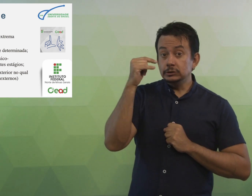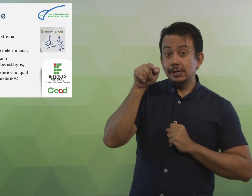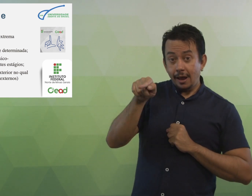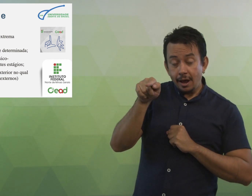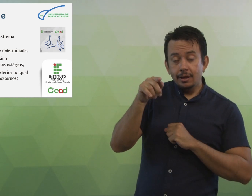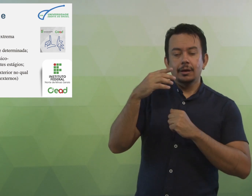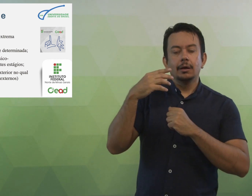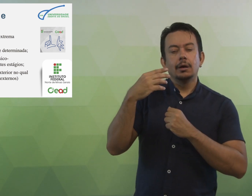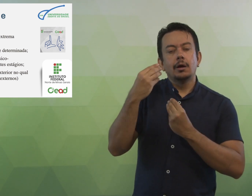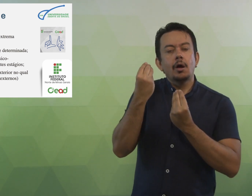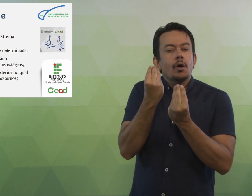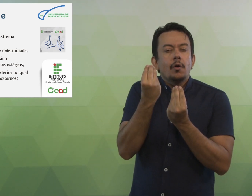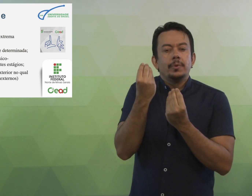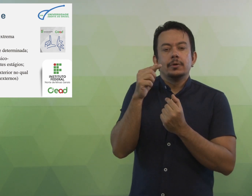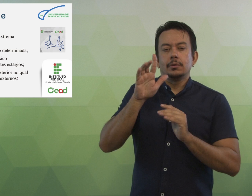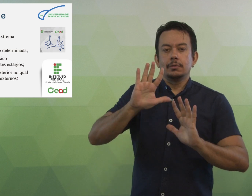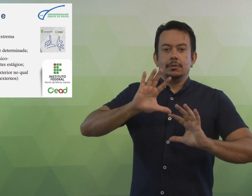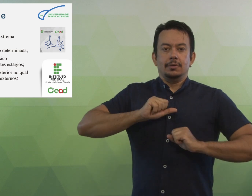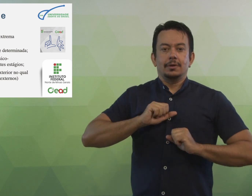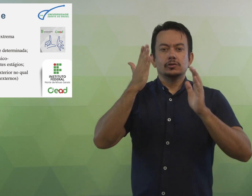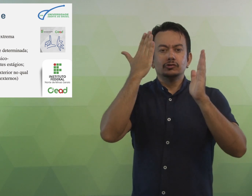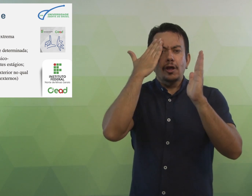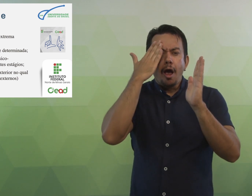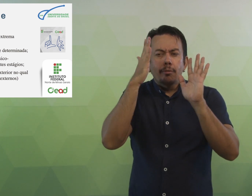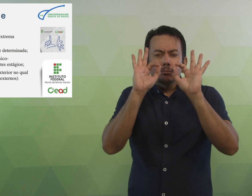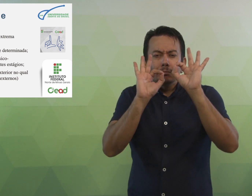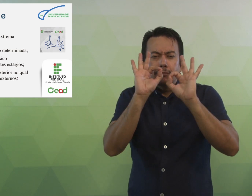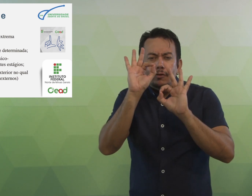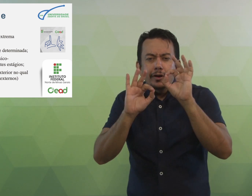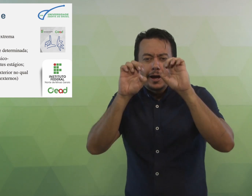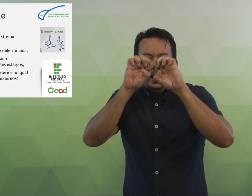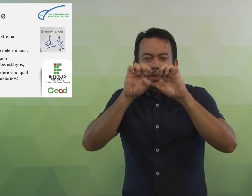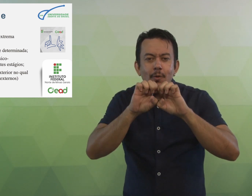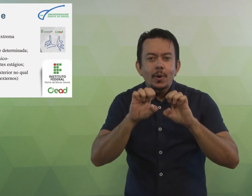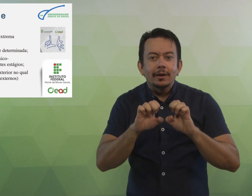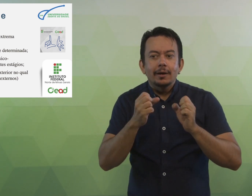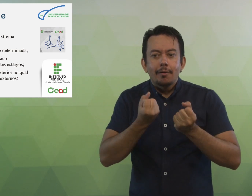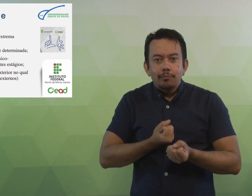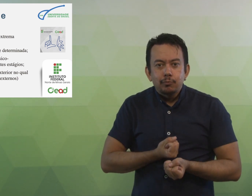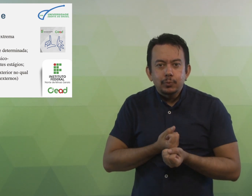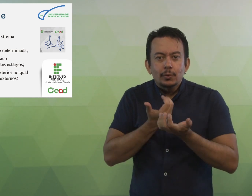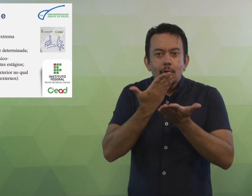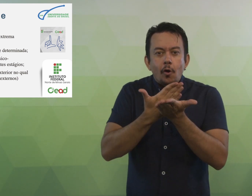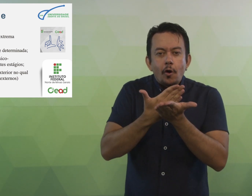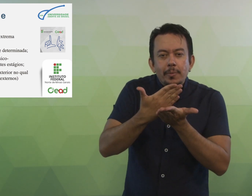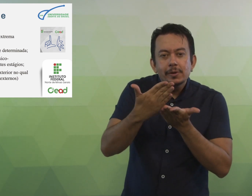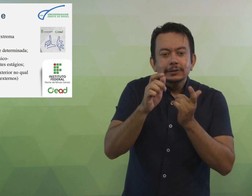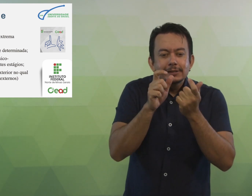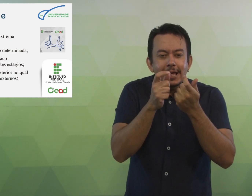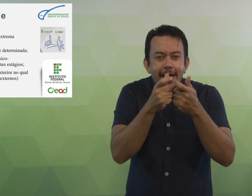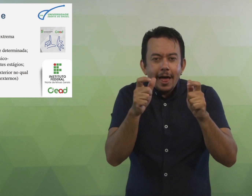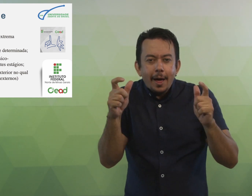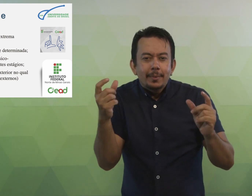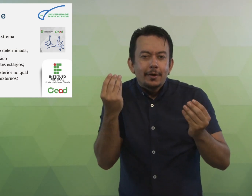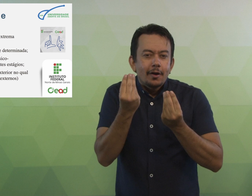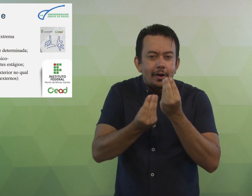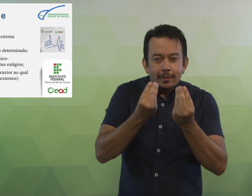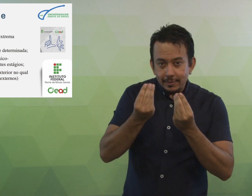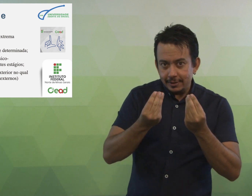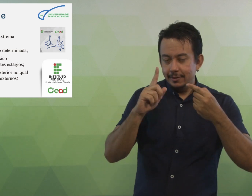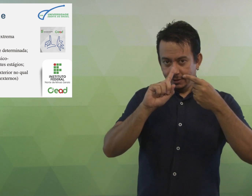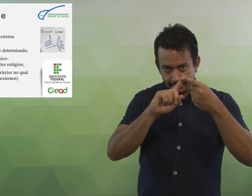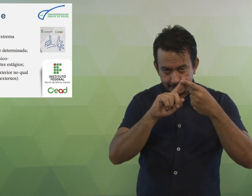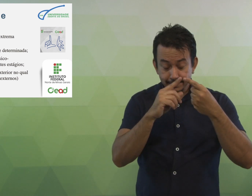seus pais faz com que essa aquisição seja de forma mais efetiva. Ela já tem uma